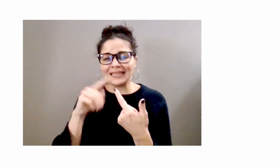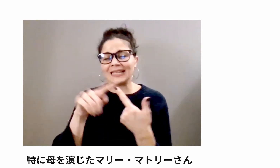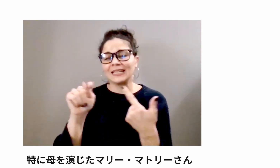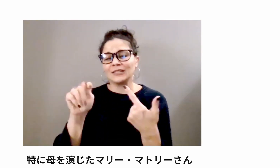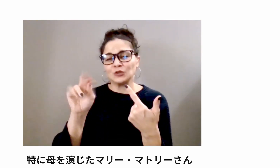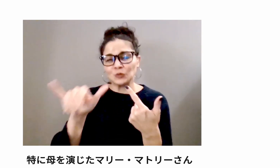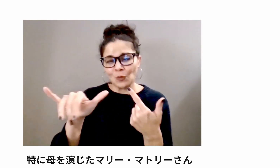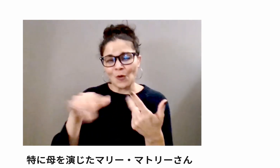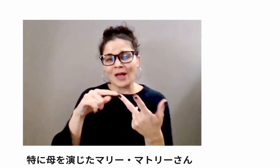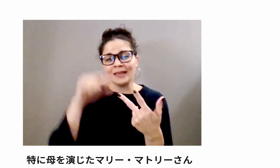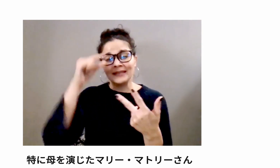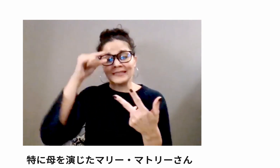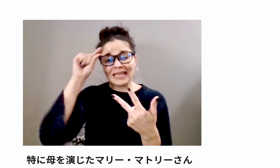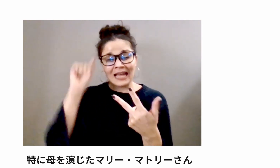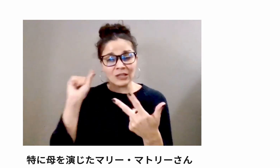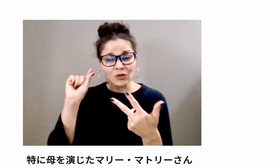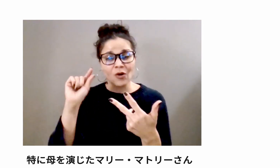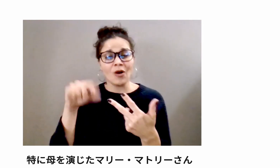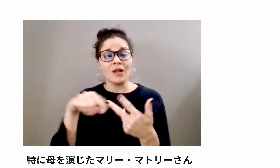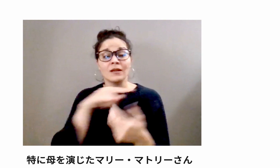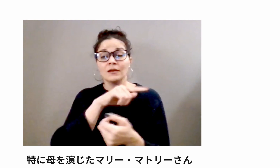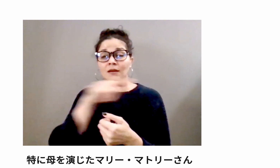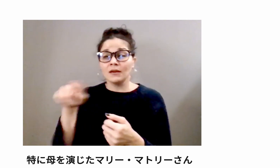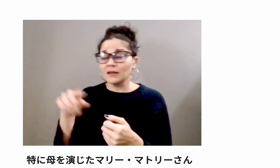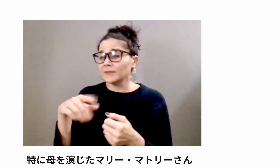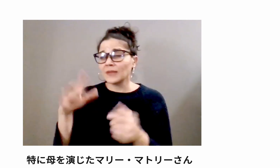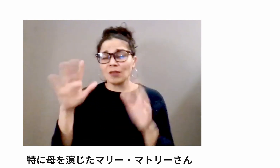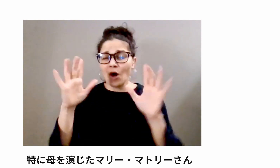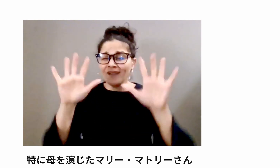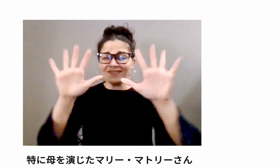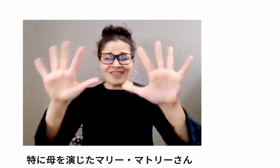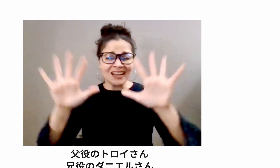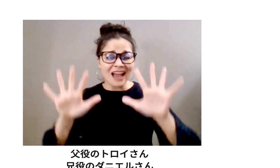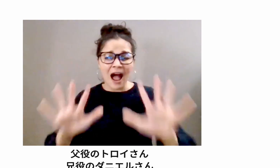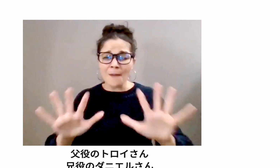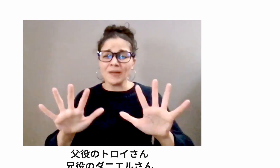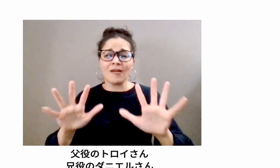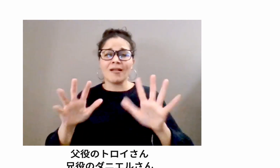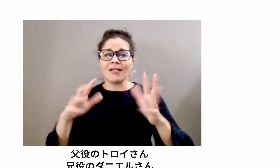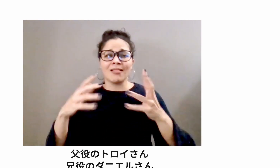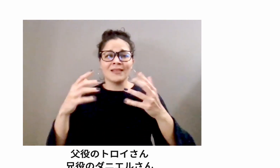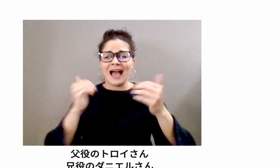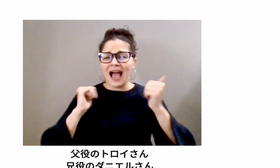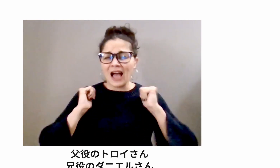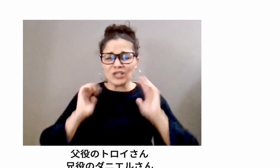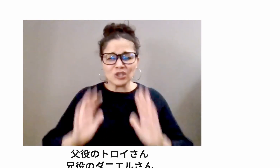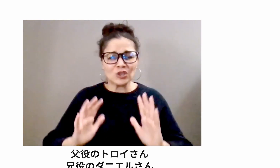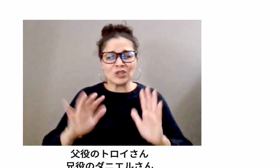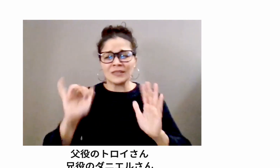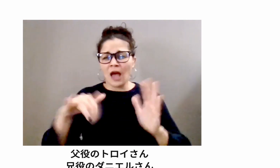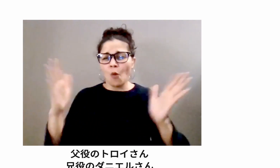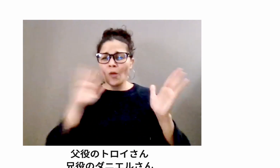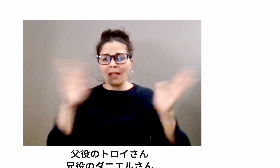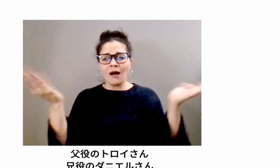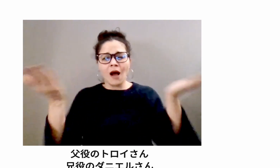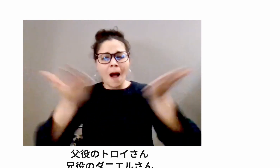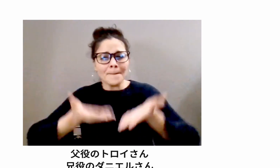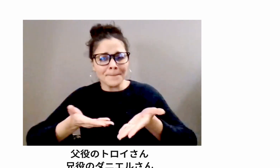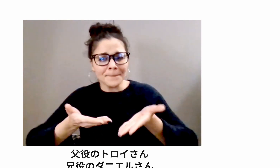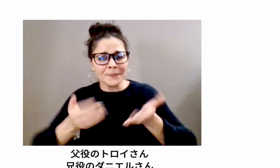特にマリーさん、お母さんを役やったマリー・マトリンさん、それからお父さんのトロイさん、お兄さんのダニエルさんたち、とても素晴らしい俳優さ